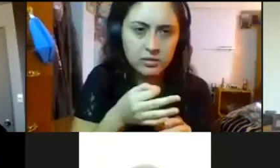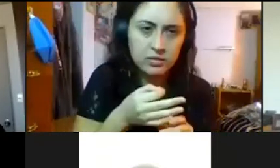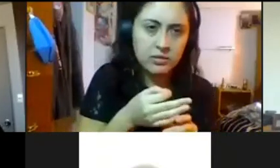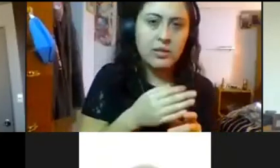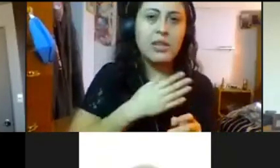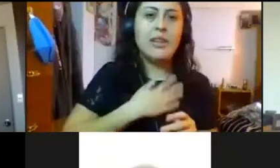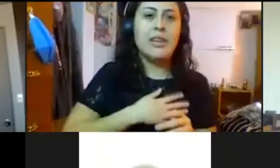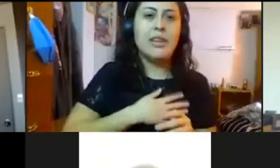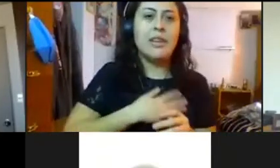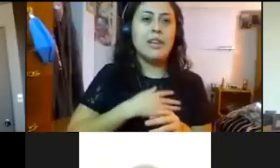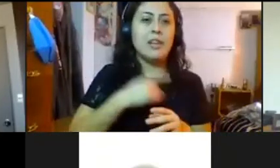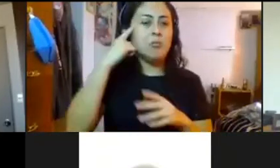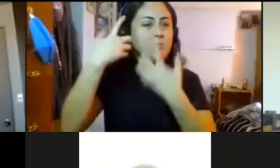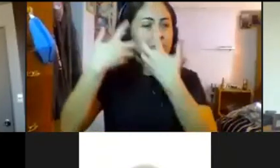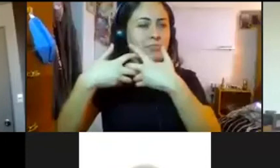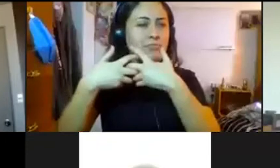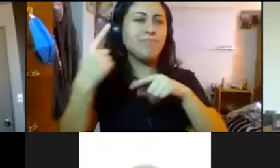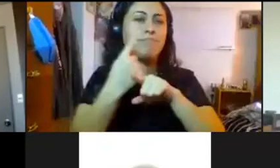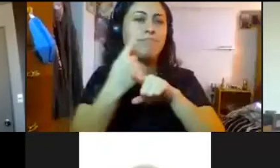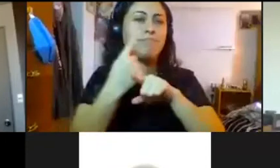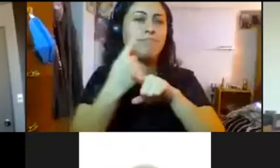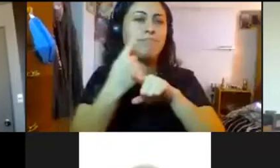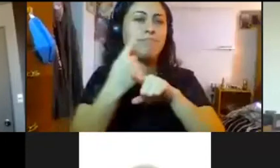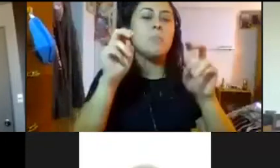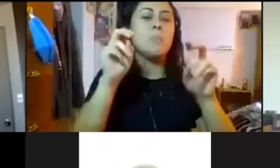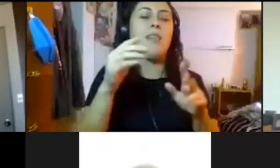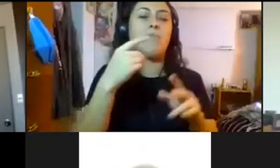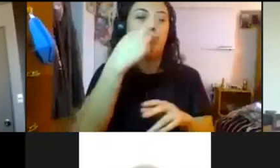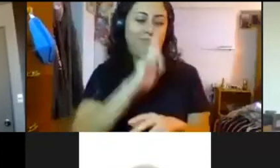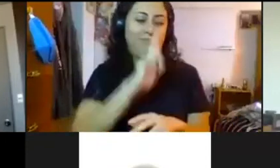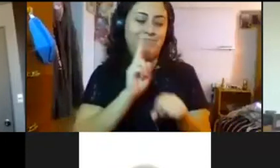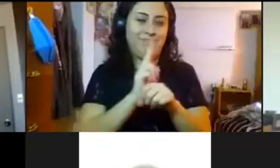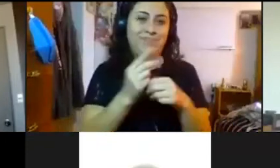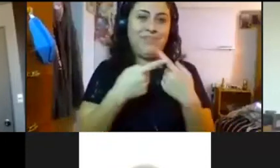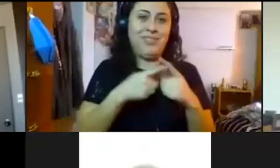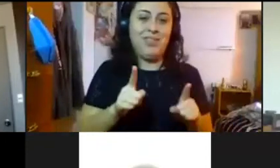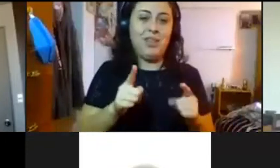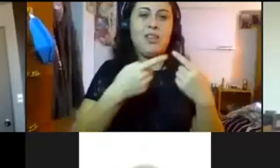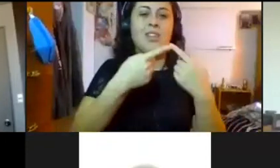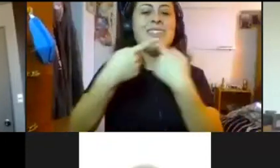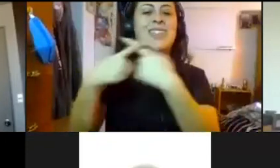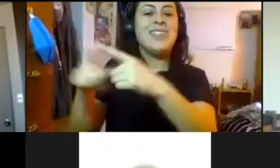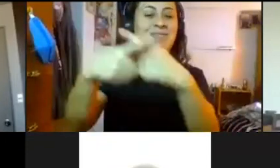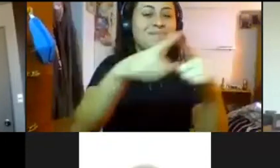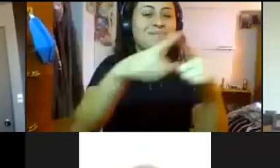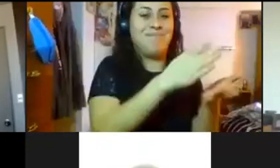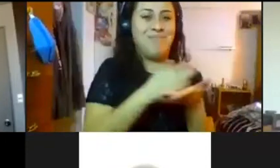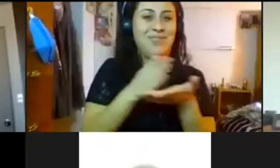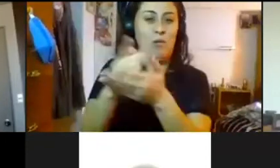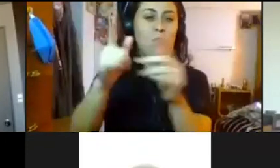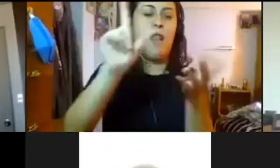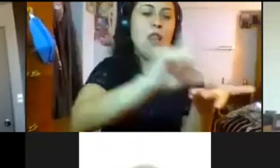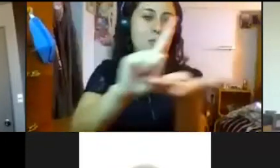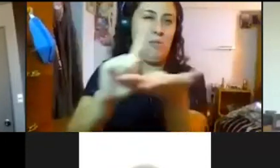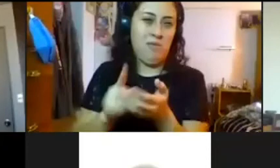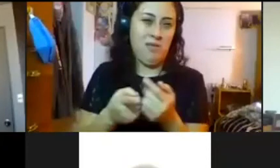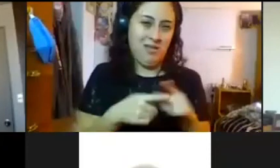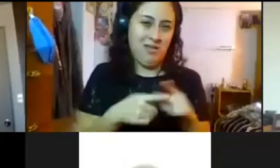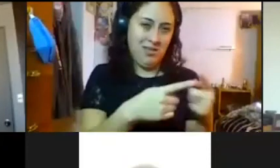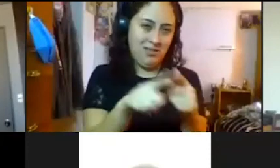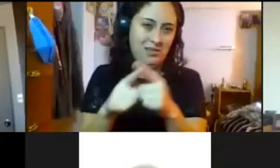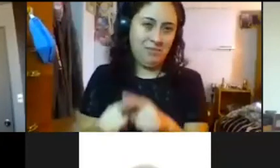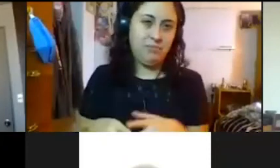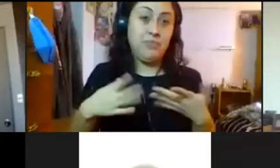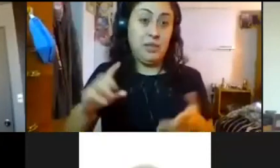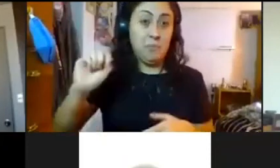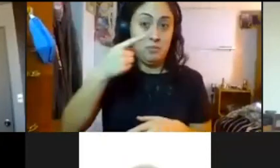educador diferencial en contextos diversos, ¿cierto? Comenzamos con este primer conversatorio donde